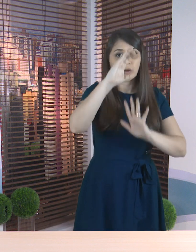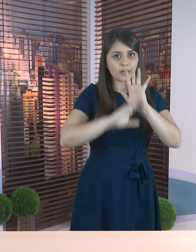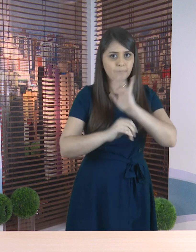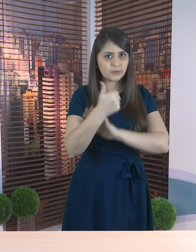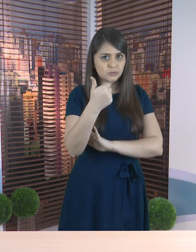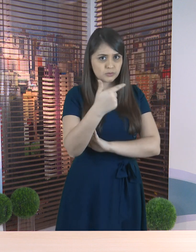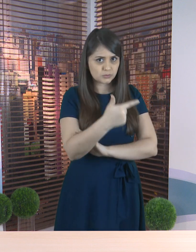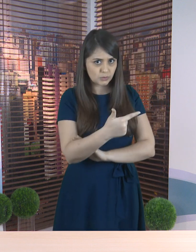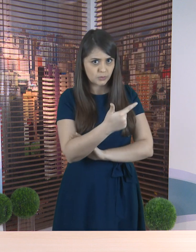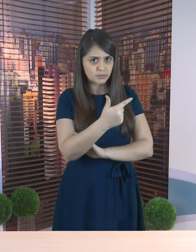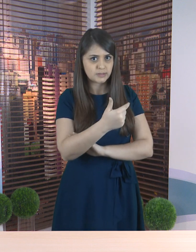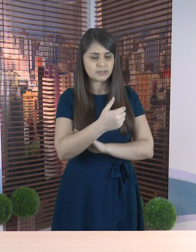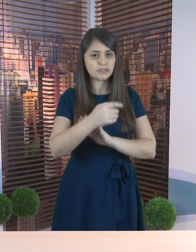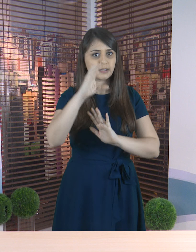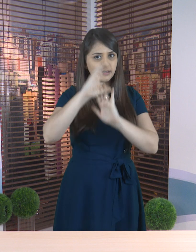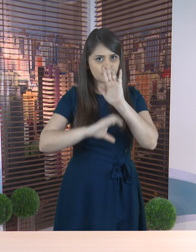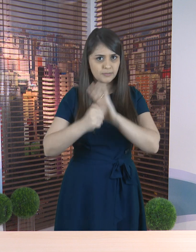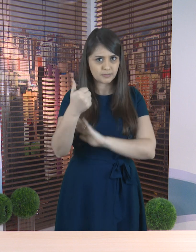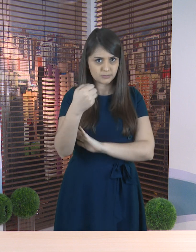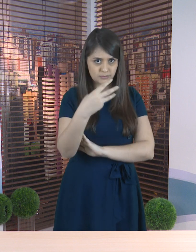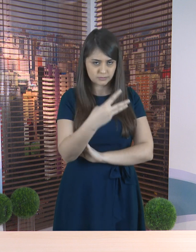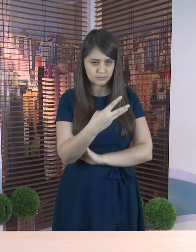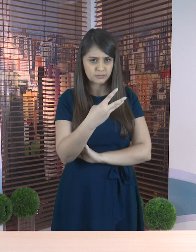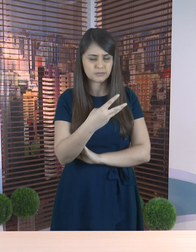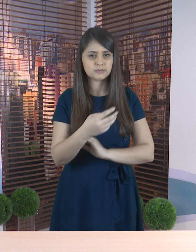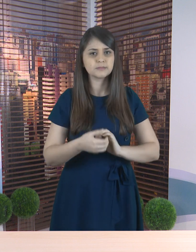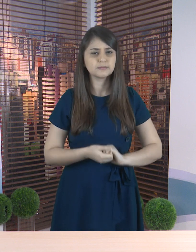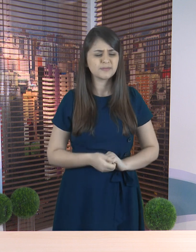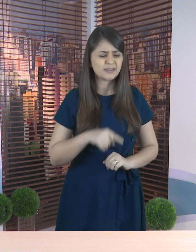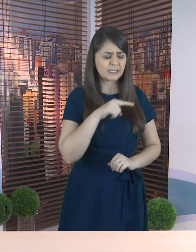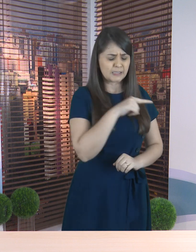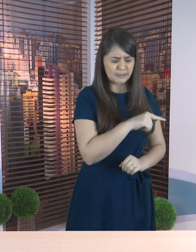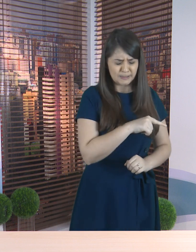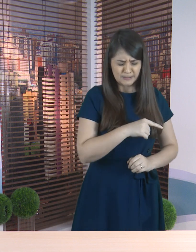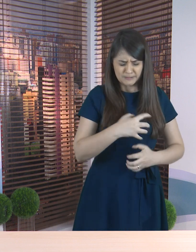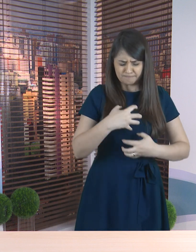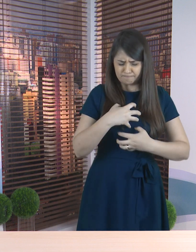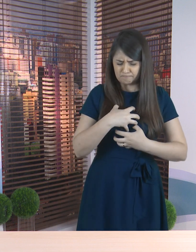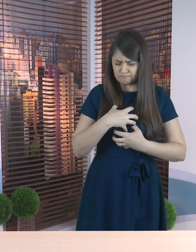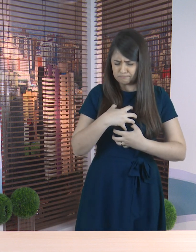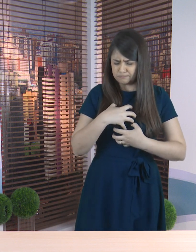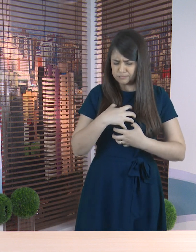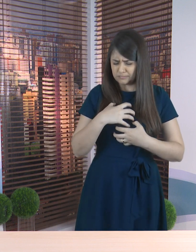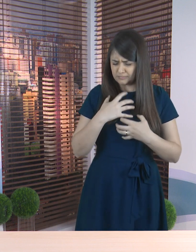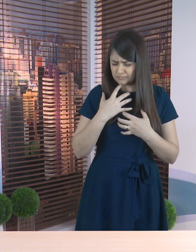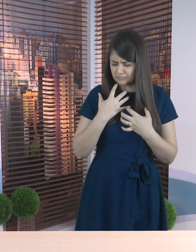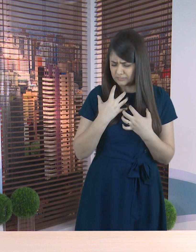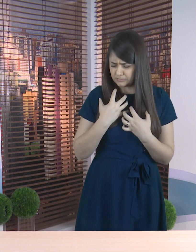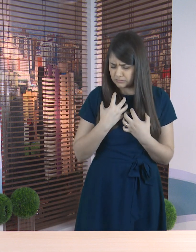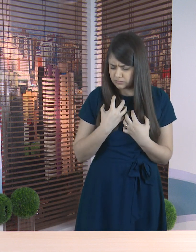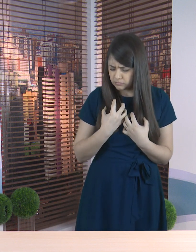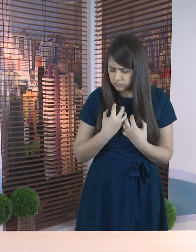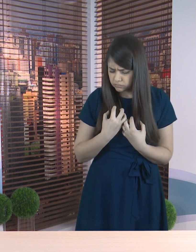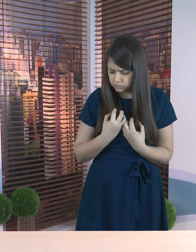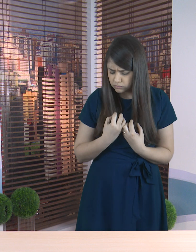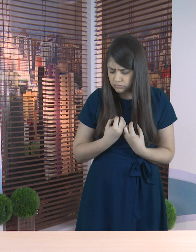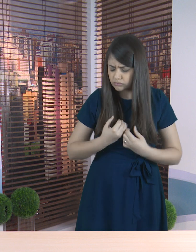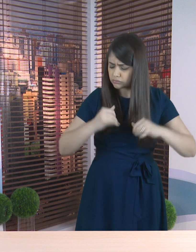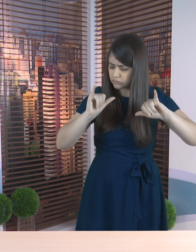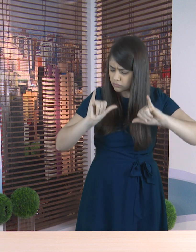sofre. O Senhor ensinou isso durante seu ministério terreno, no mundo tereis aflições.